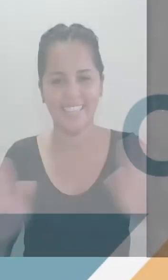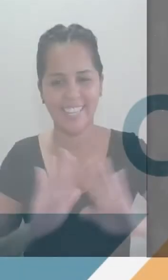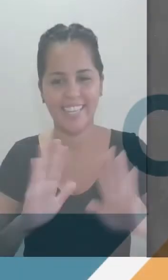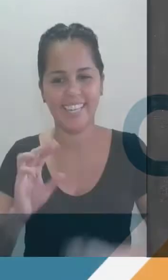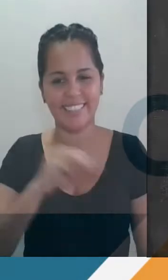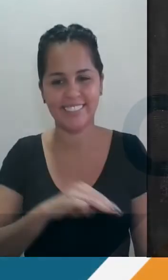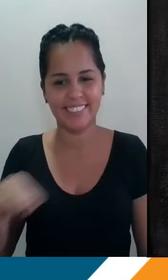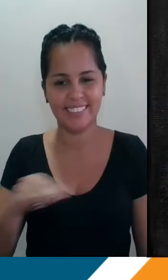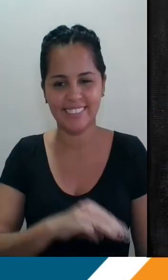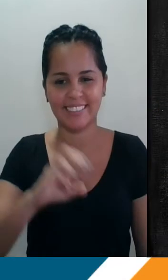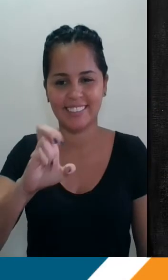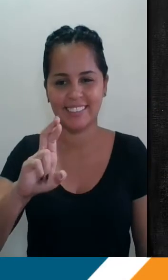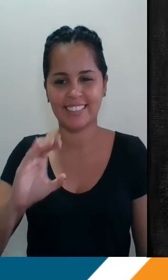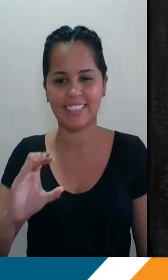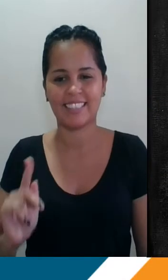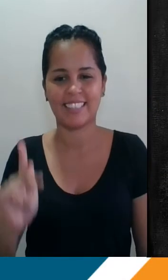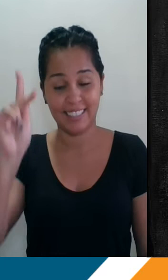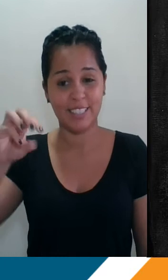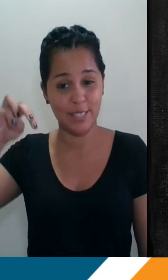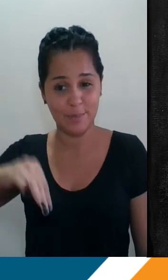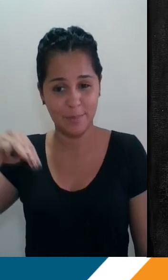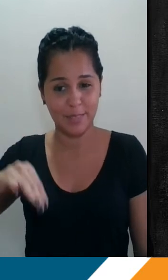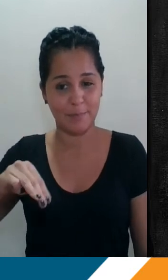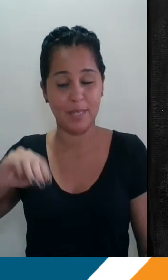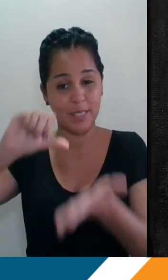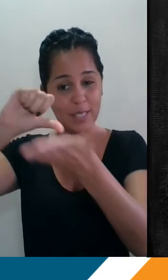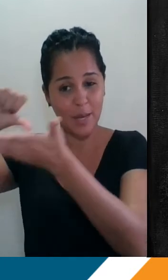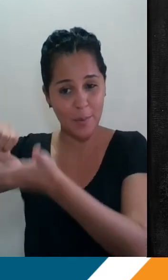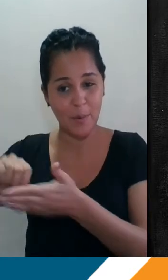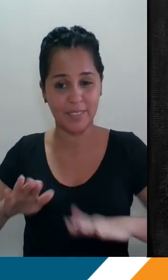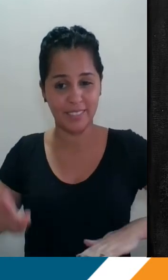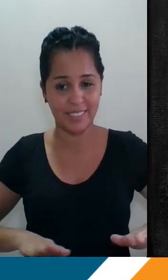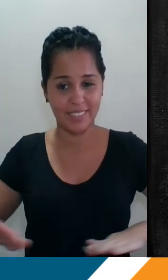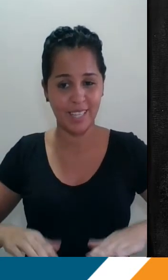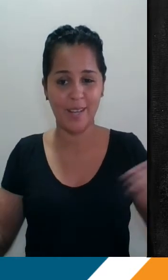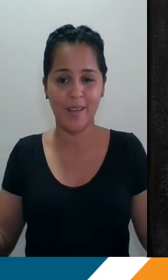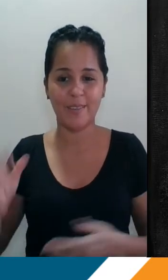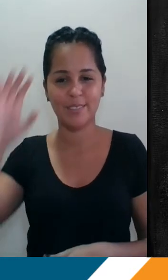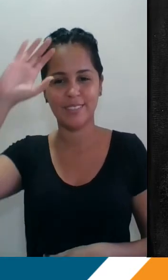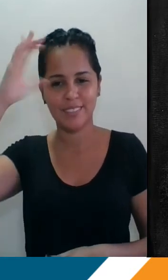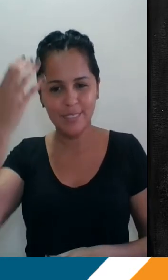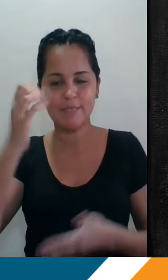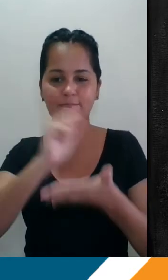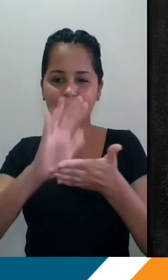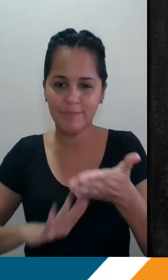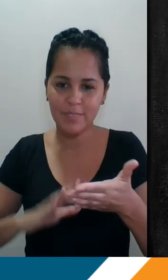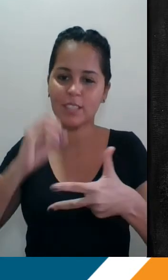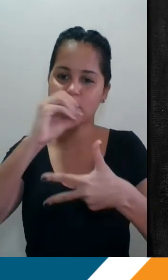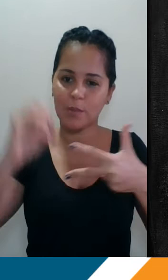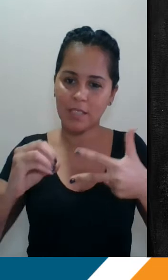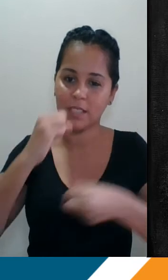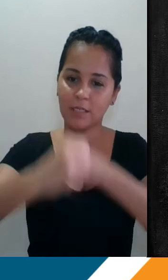Olá, aqui é o mediador Eric Carnel, de Matemática do Polo de Jacarepaguá, e hoje eu vou resolver algumas questões do Enem do ano